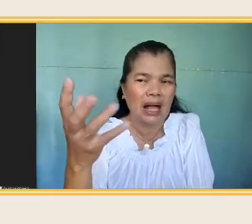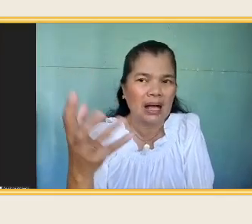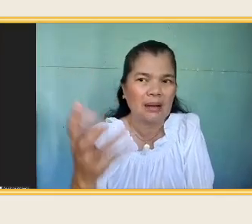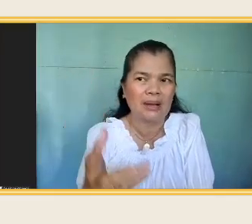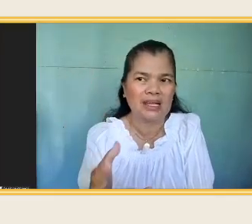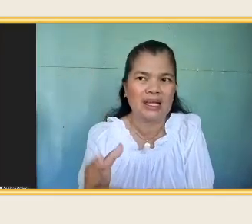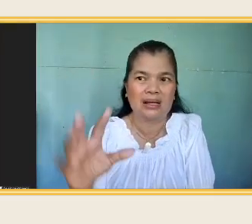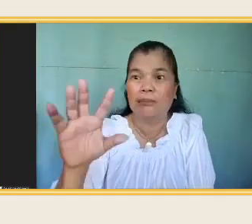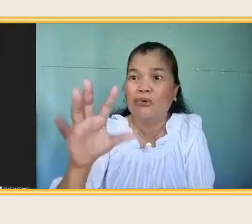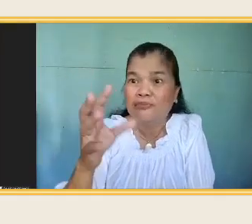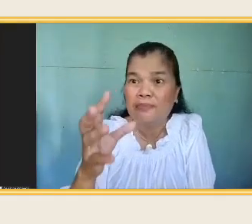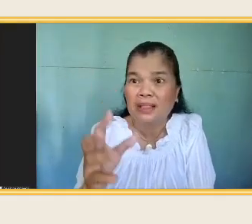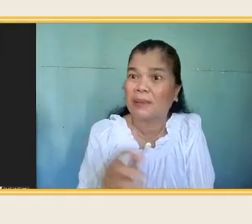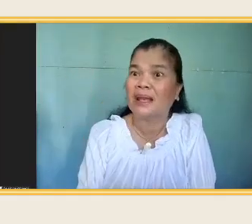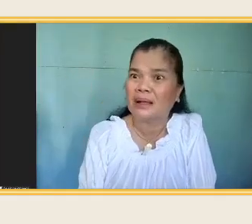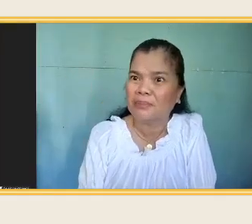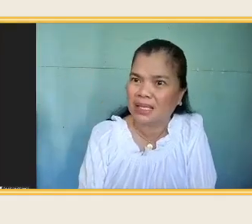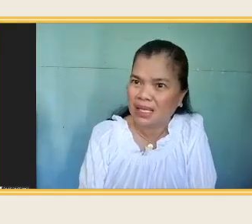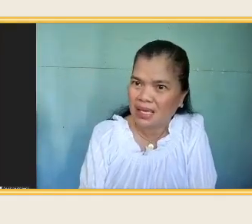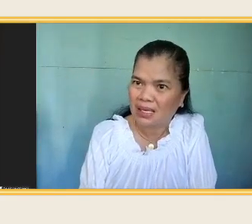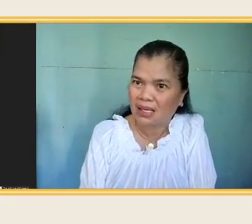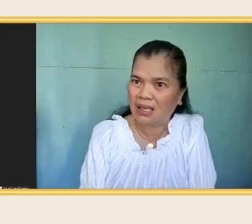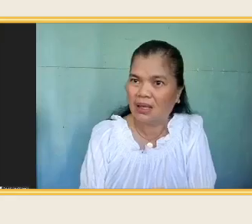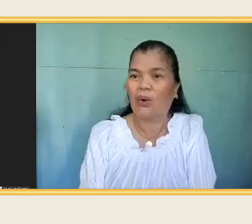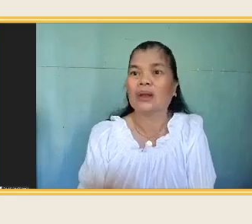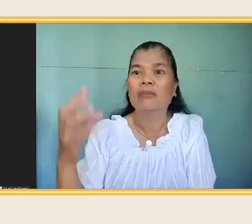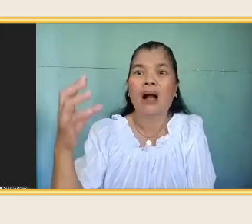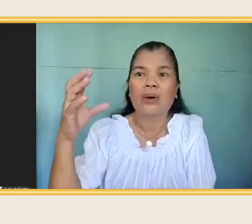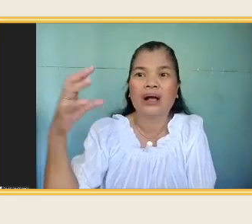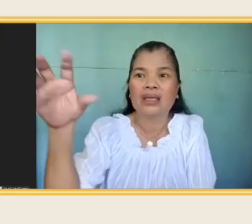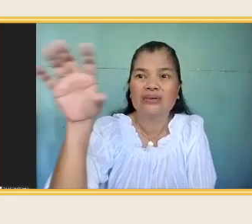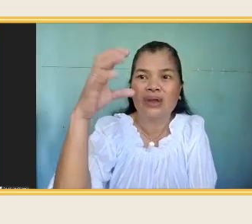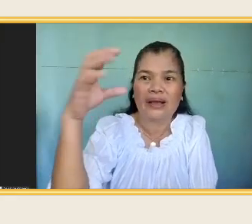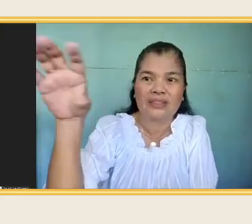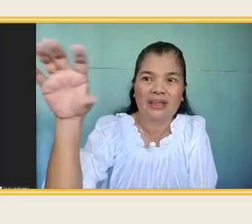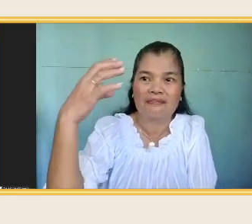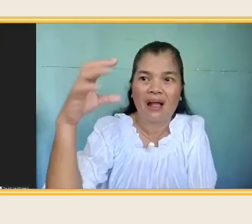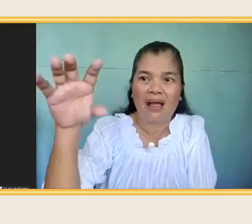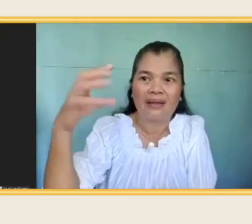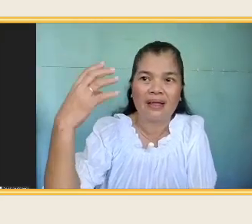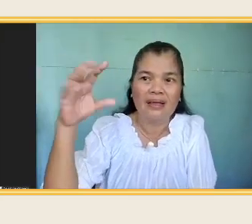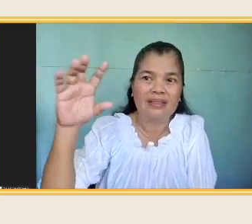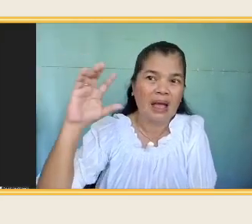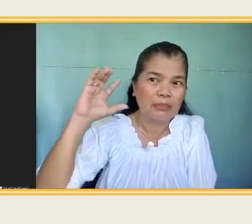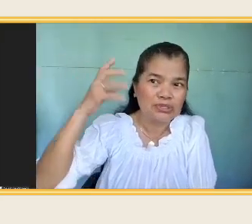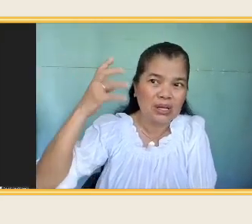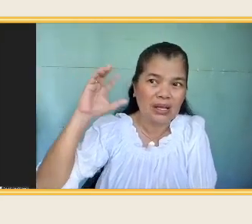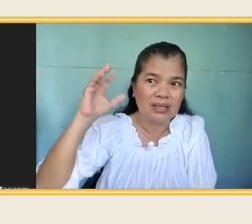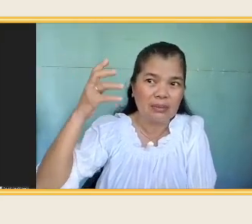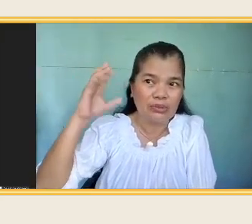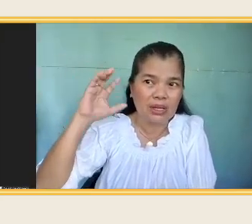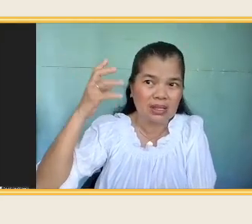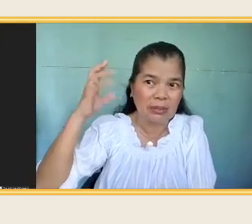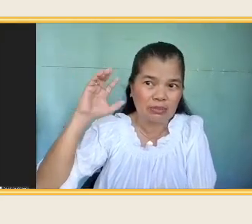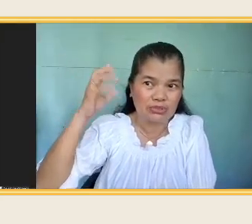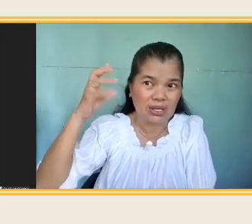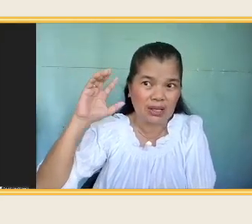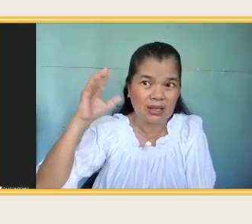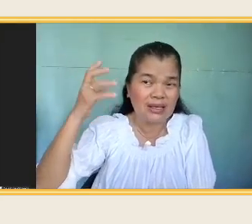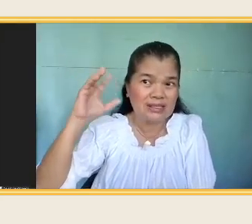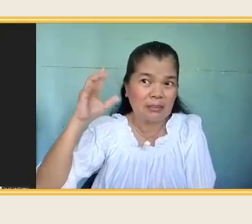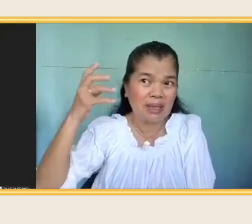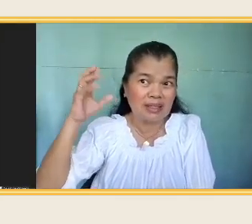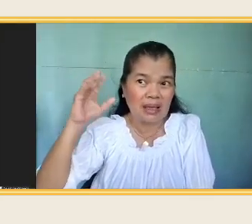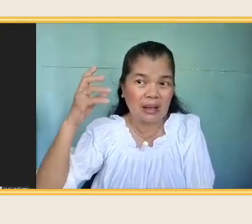konting pagkakamali lang ng movement, iba ang meaning. O halimbawa, ganyan electric fan, tapos na ganyan mo, natapat mo